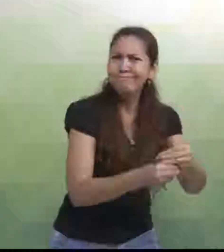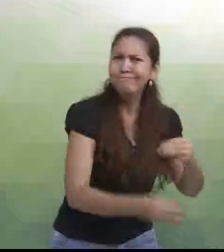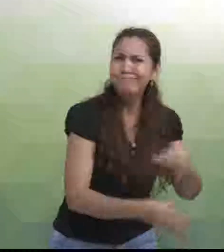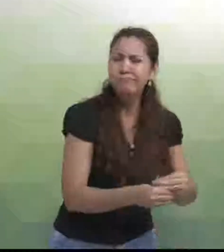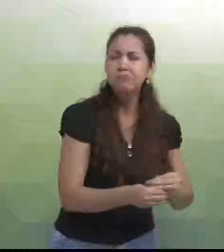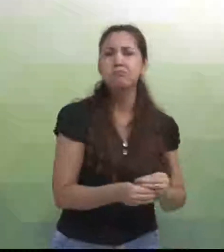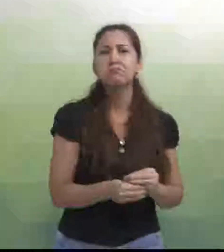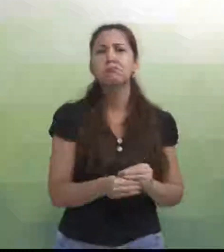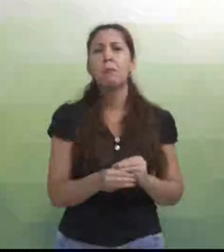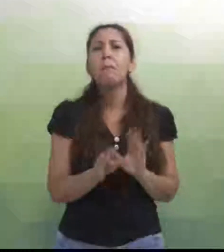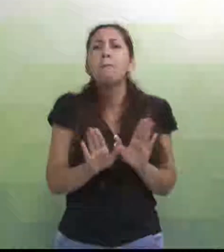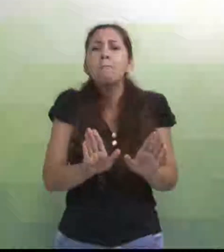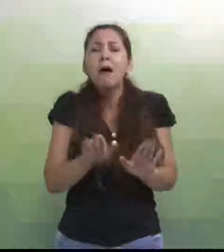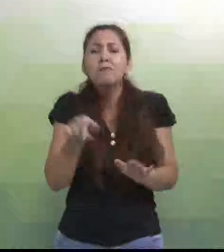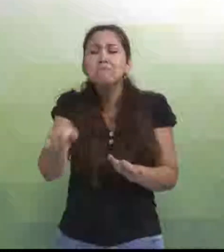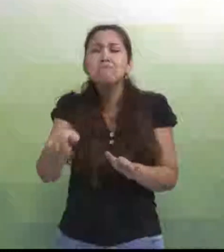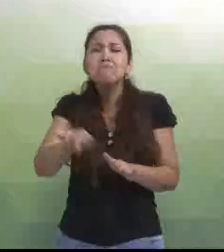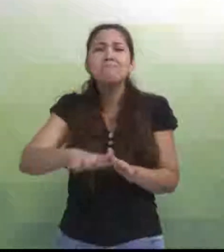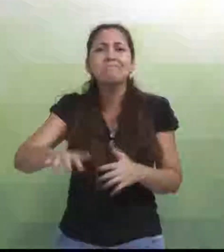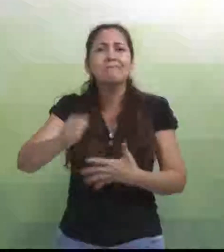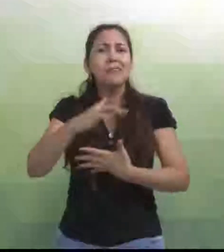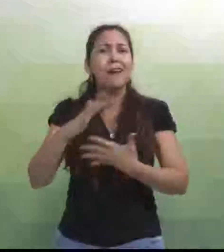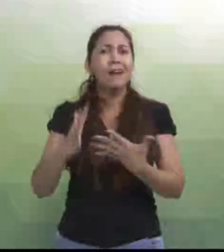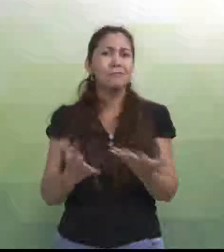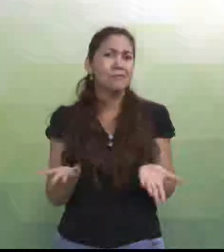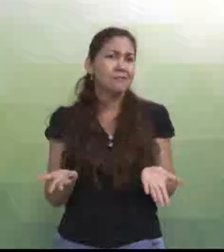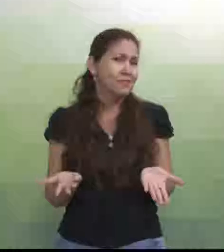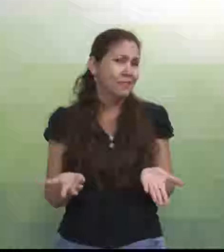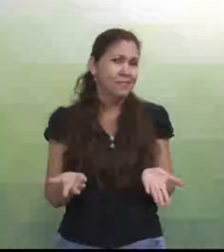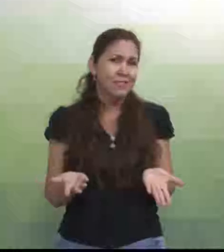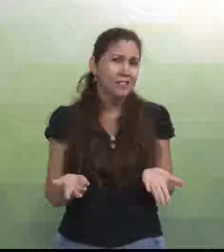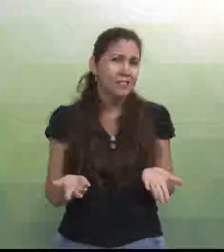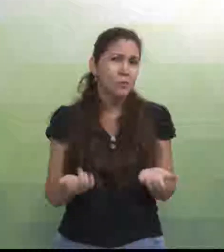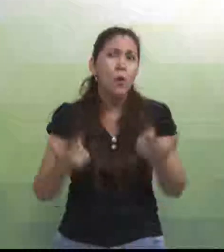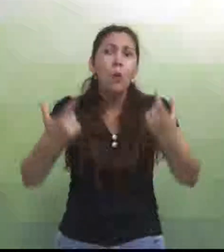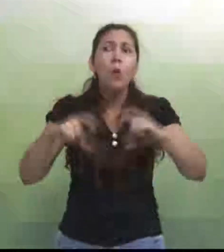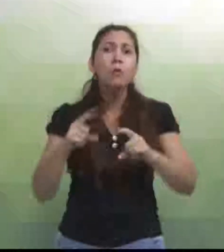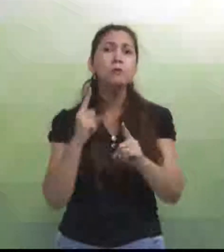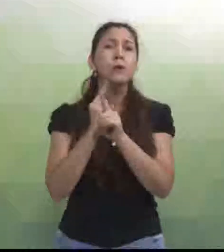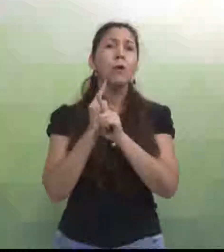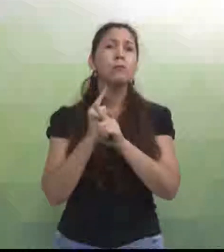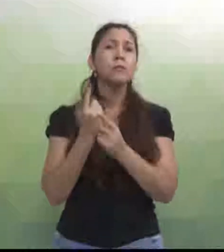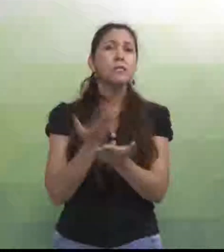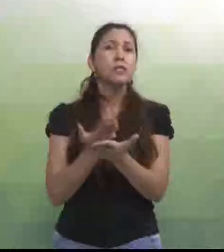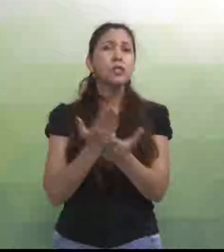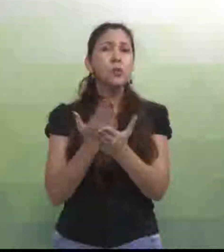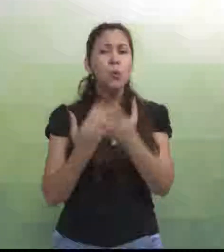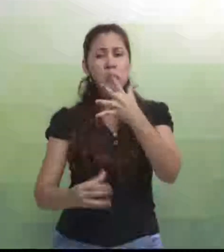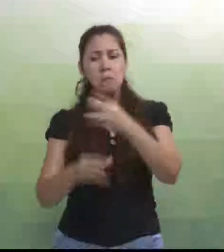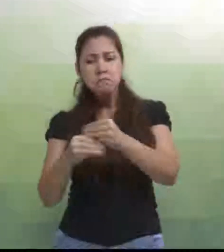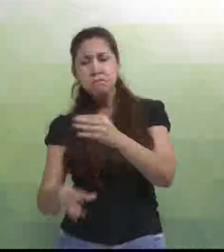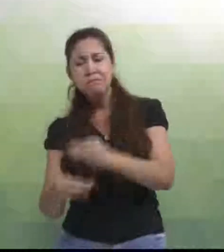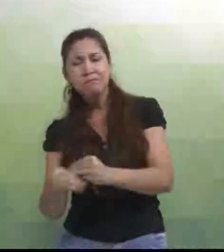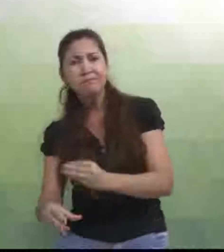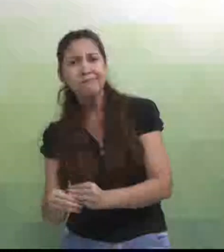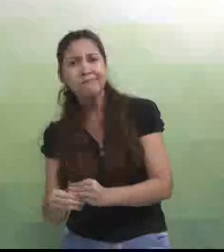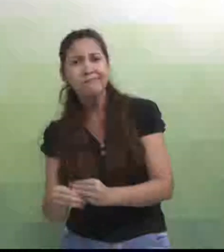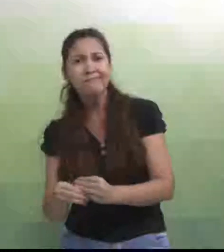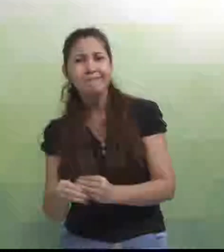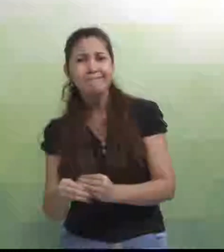completo para o ensino. E o surdo? Onde é que ele vai se capacitar, adquirir conhecimentos novos?